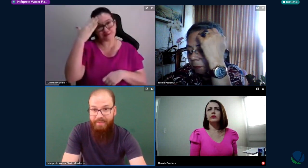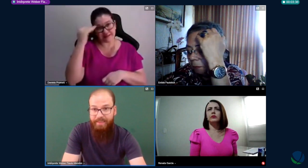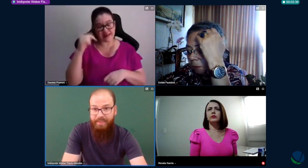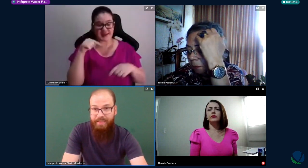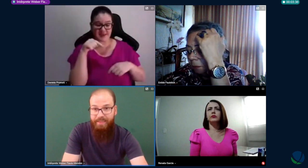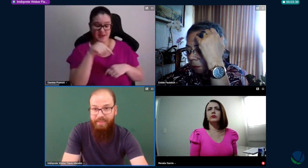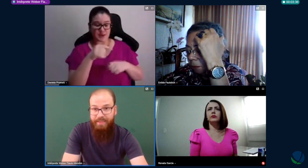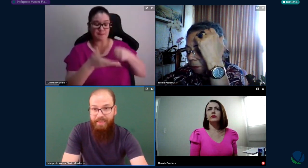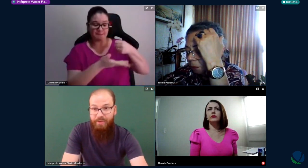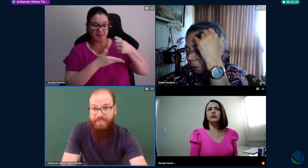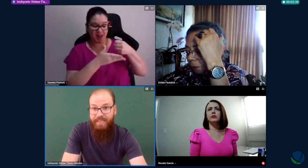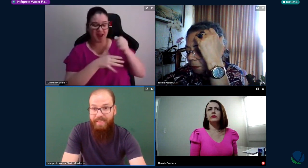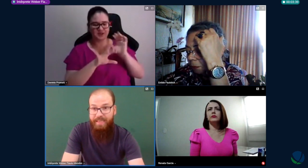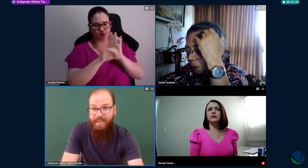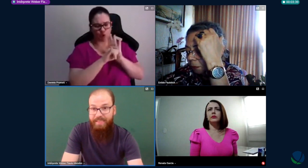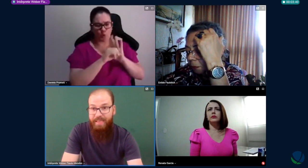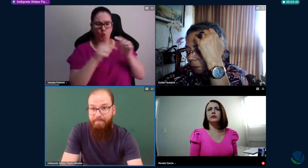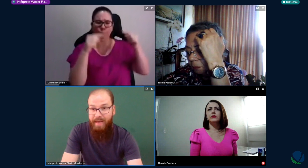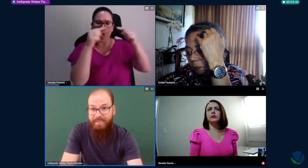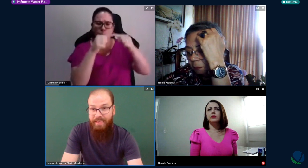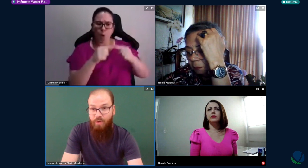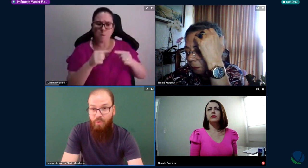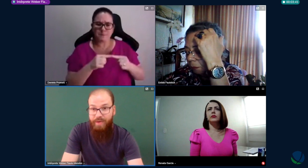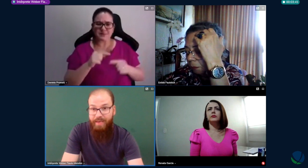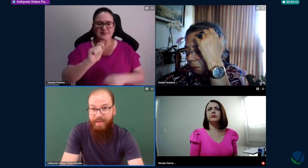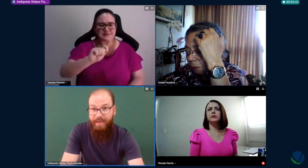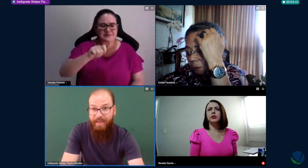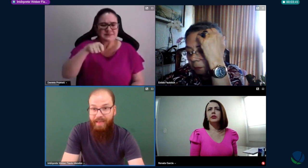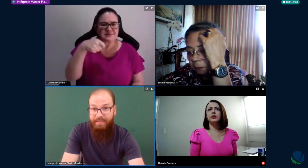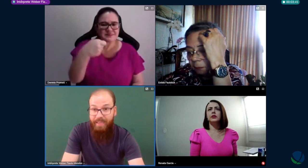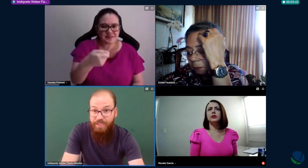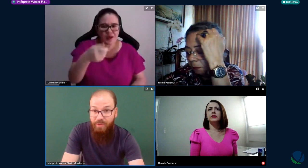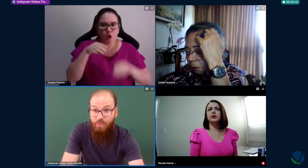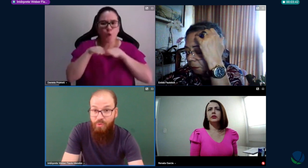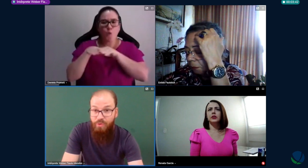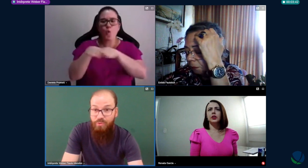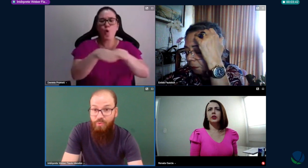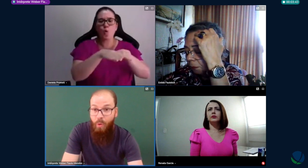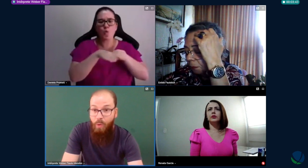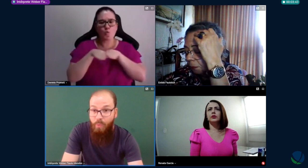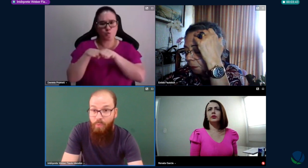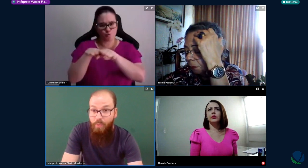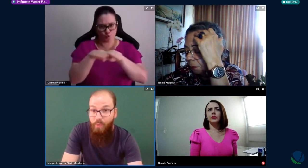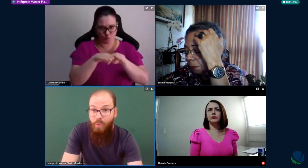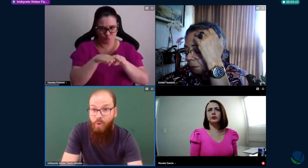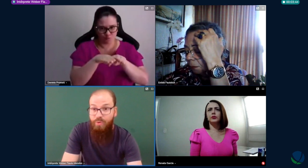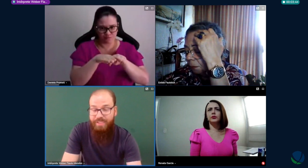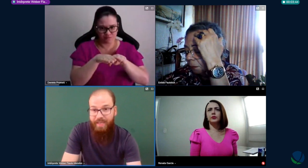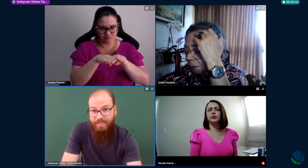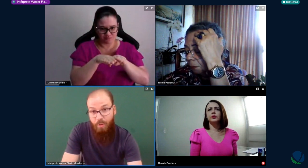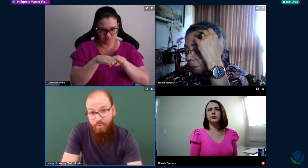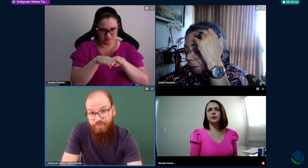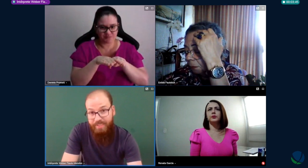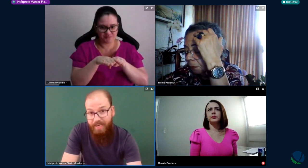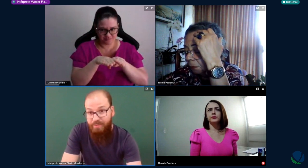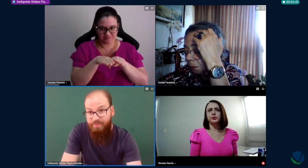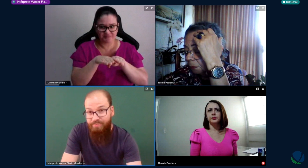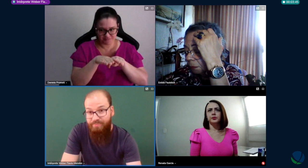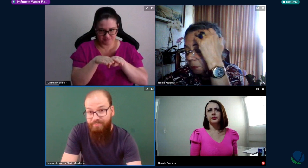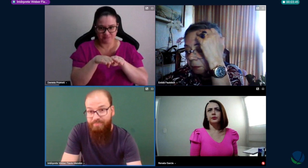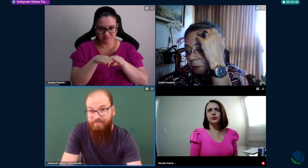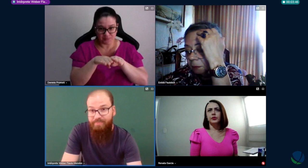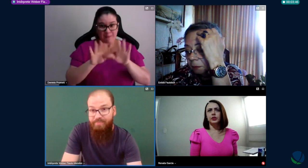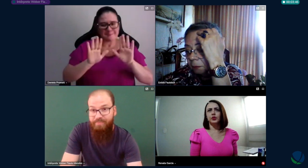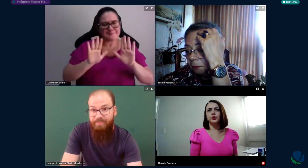icônica, eu sei que essa base icônica, ela está de acordo com os sinais comuns,